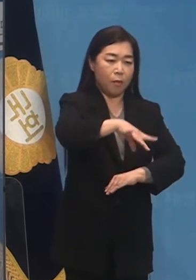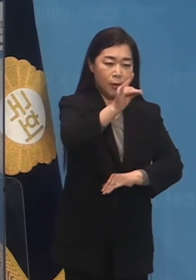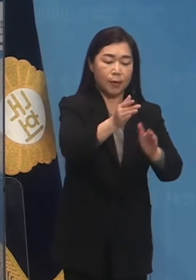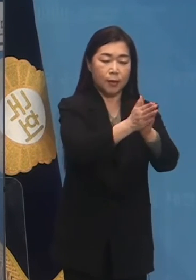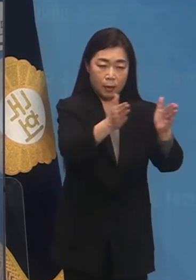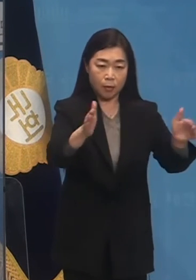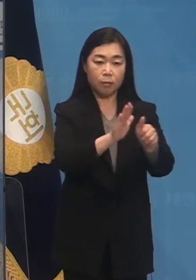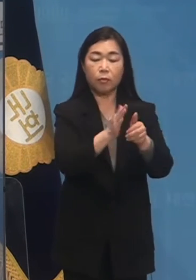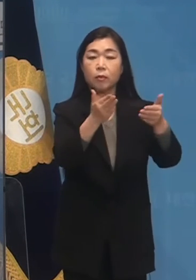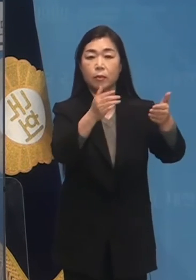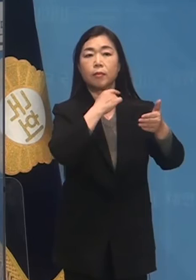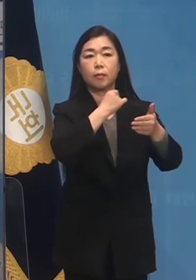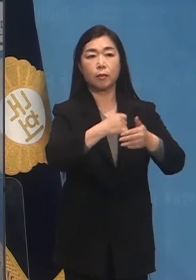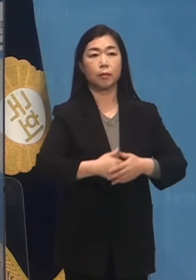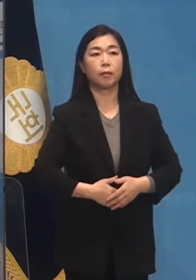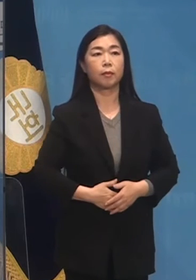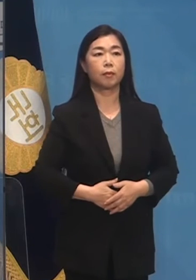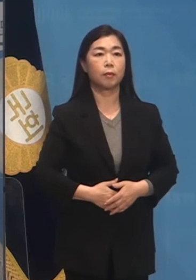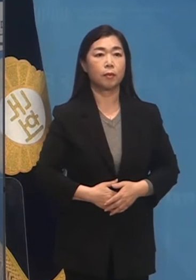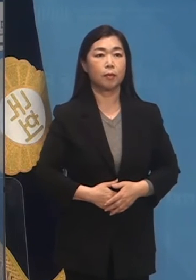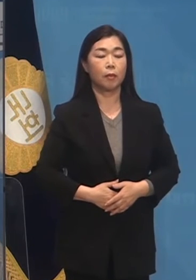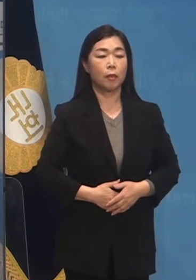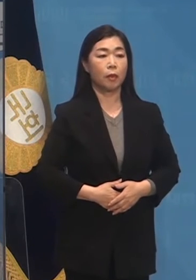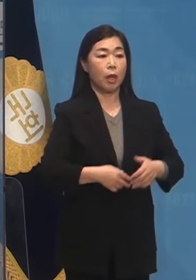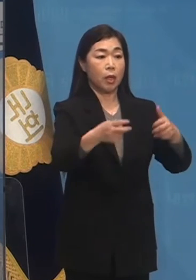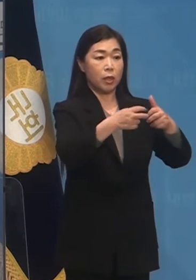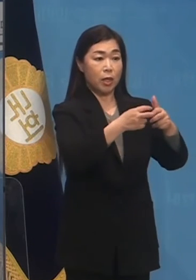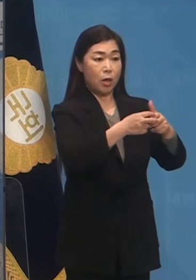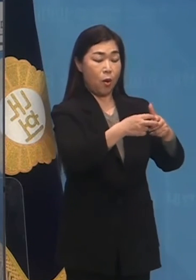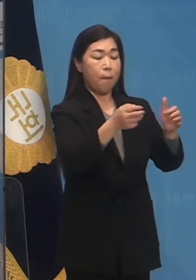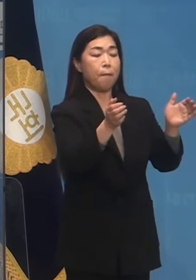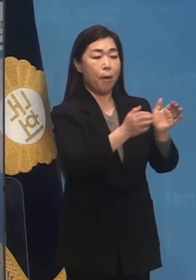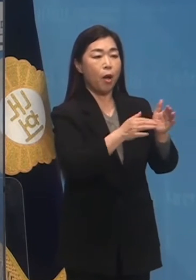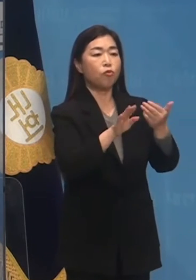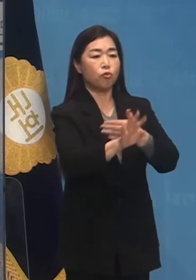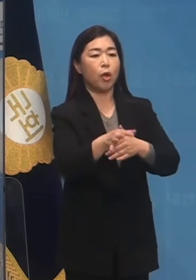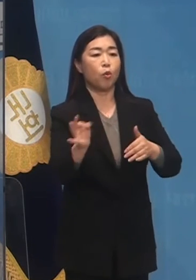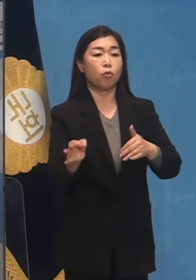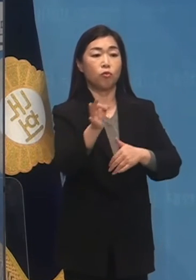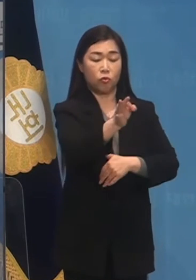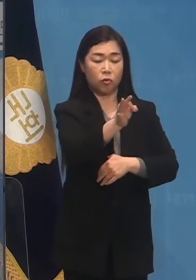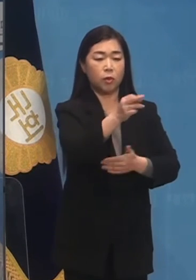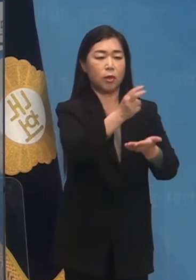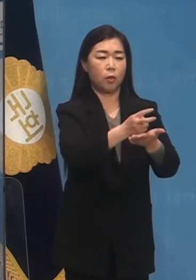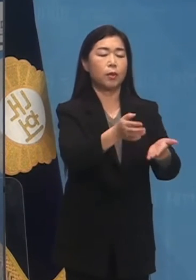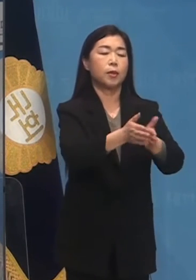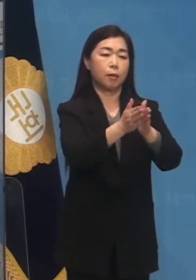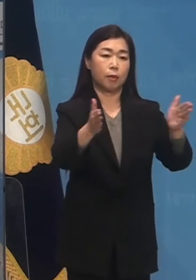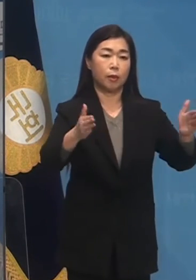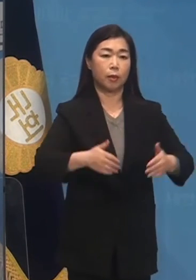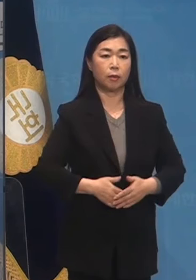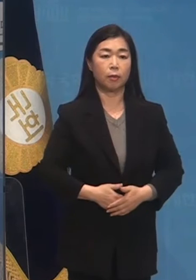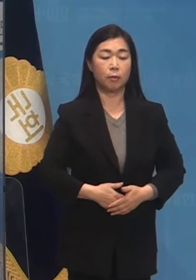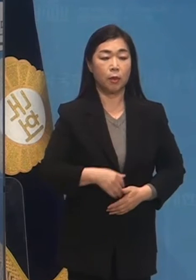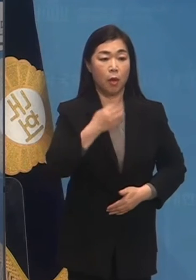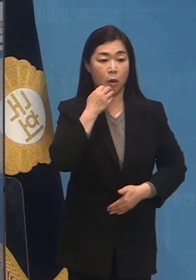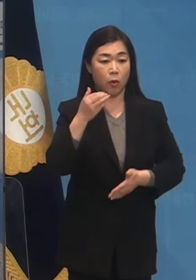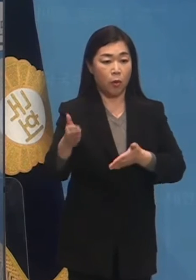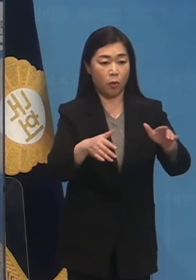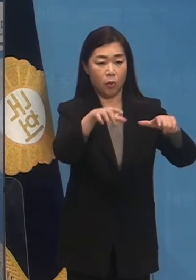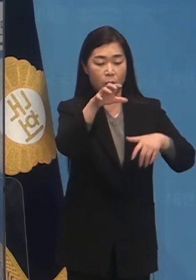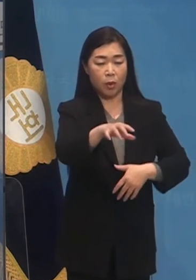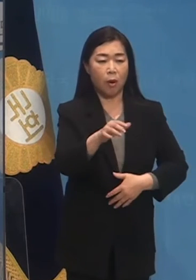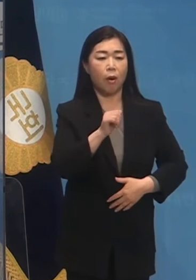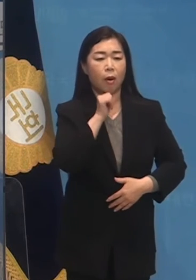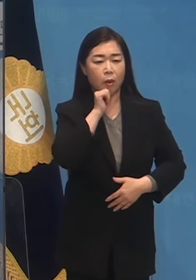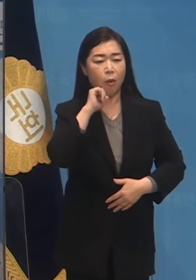실시해 나가겠습니다. 진료 후불제를 전면적으로 도입하겠습니다. 적어도 경기도에서 많은